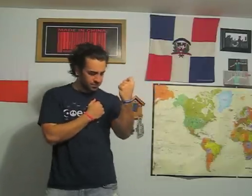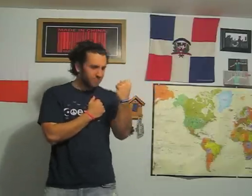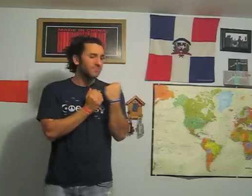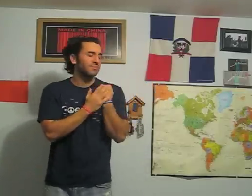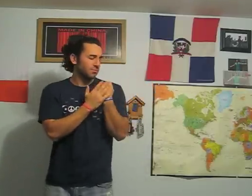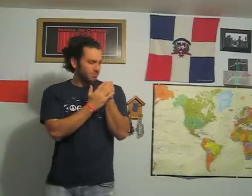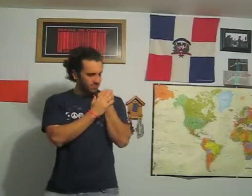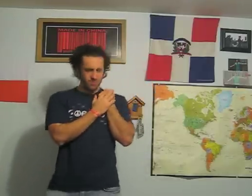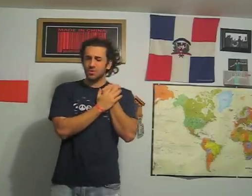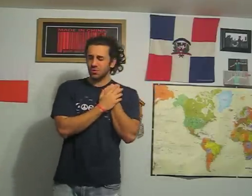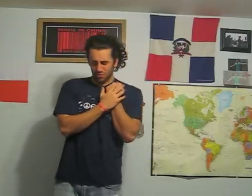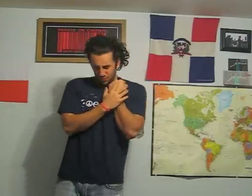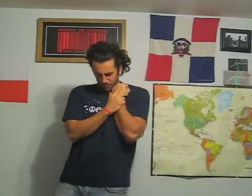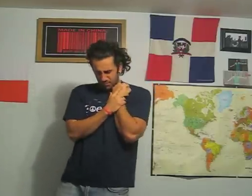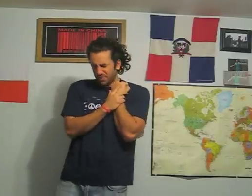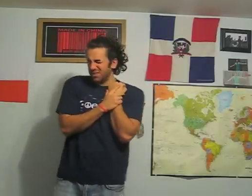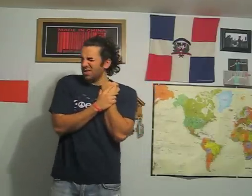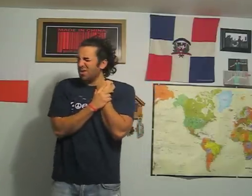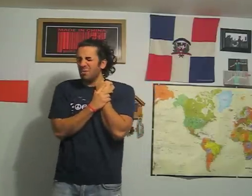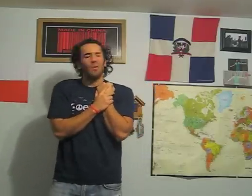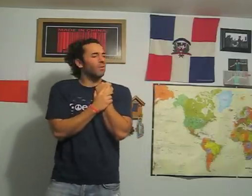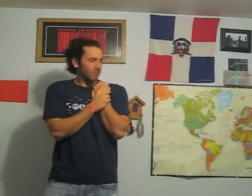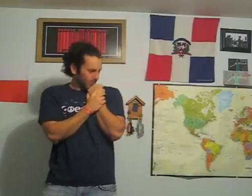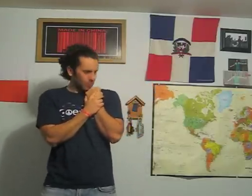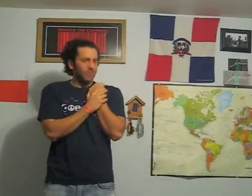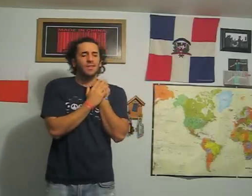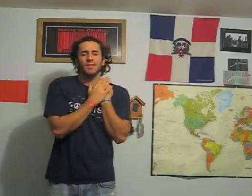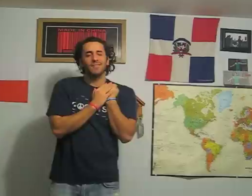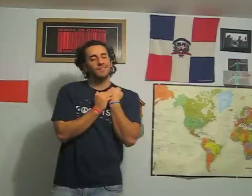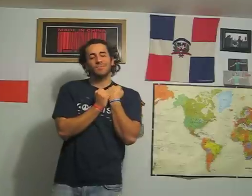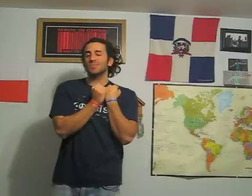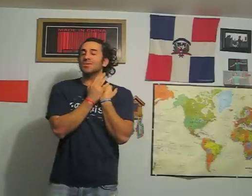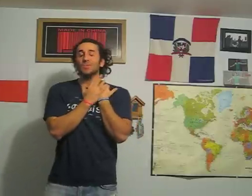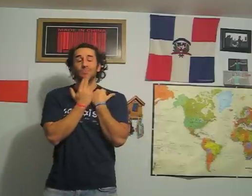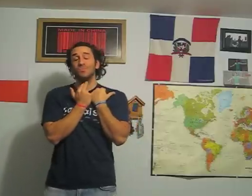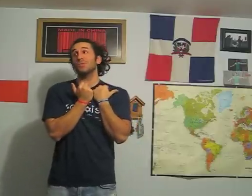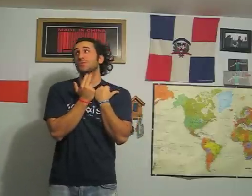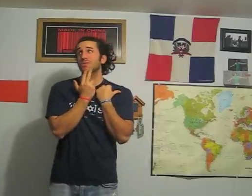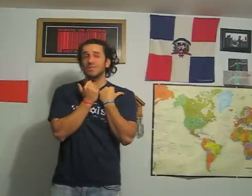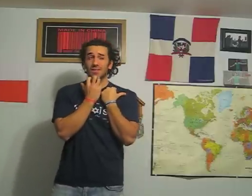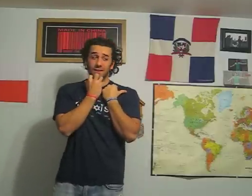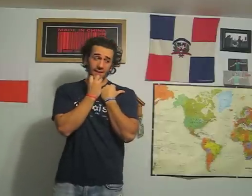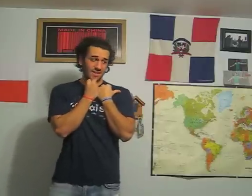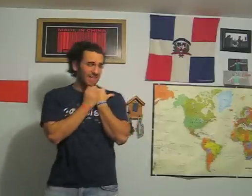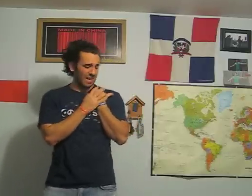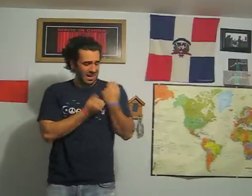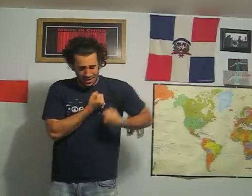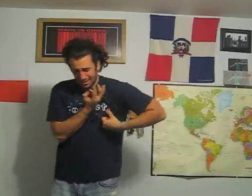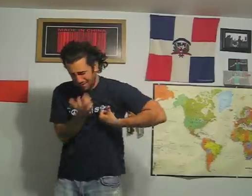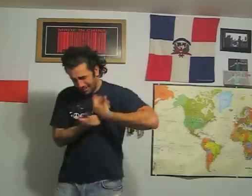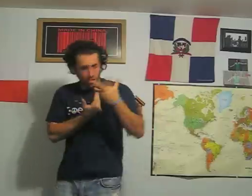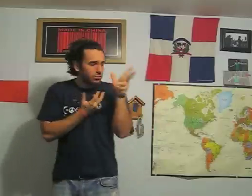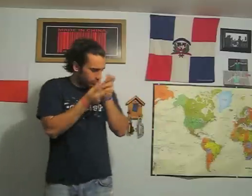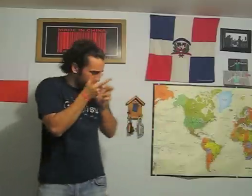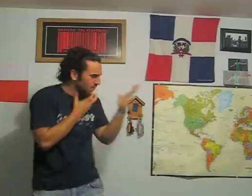Te recargás en mi hombro, tu llanto no cesa Yo solo te